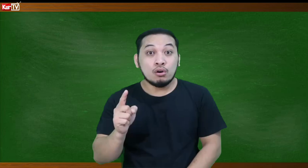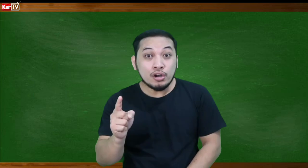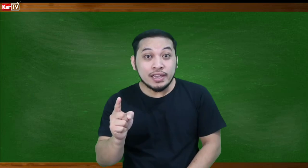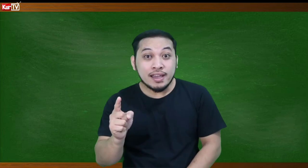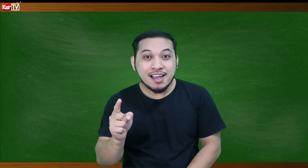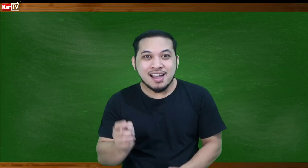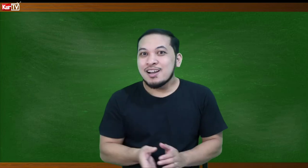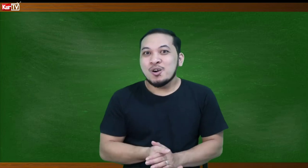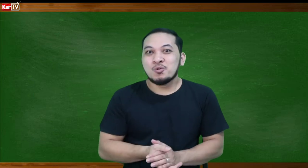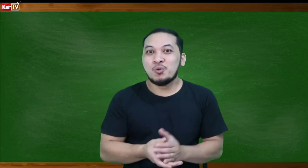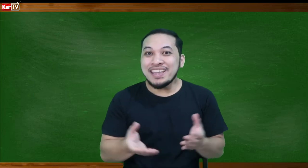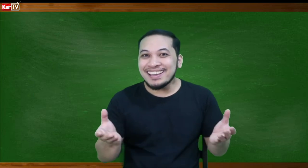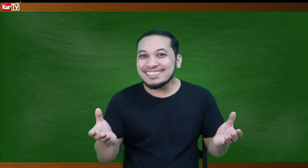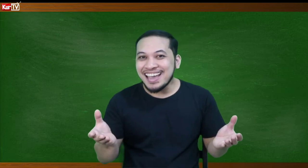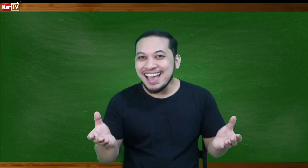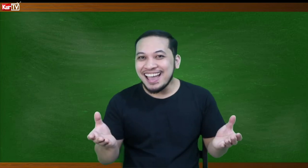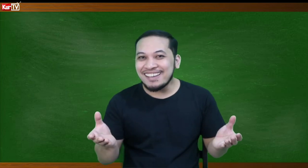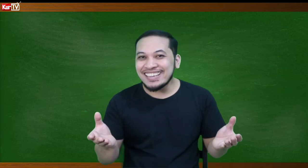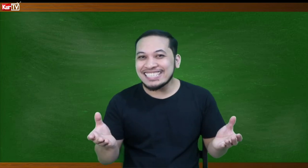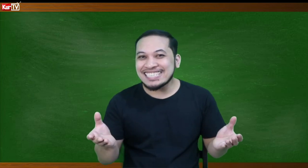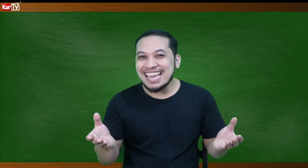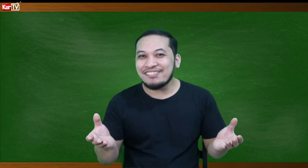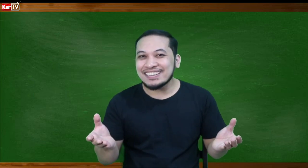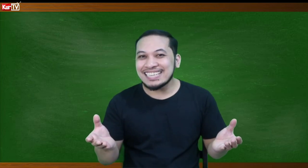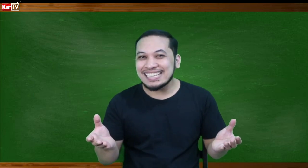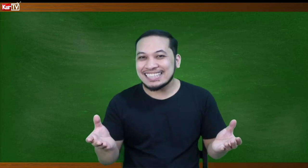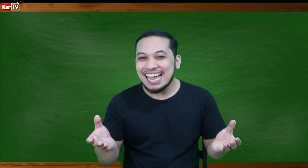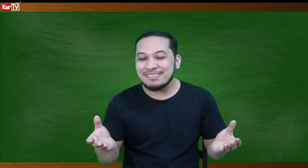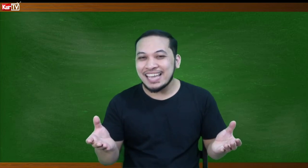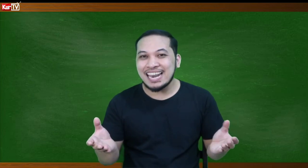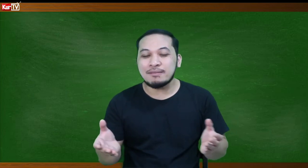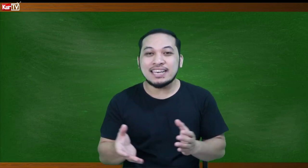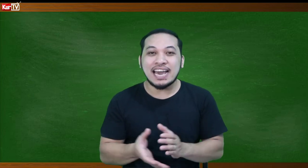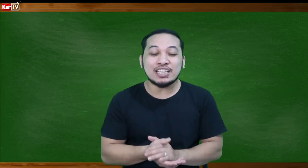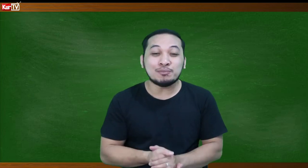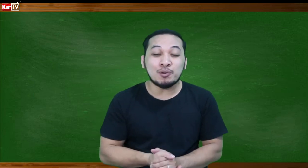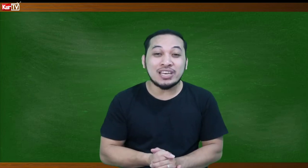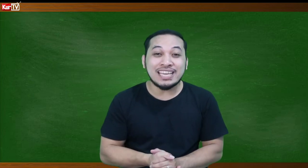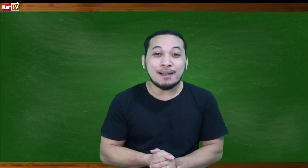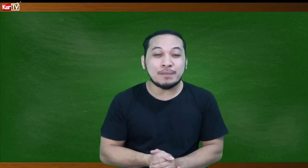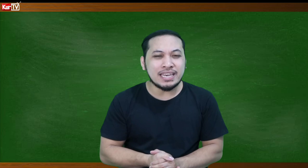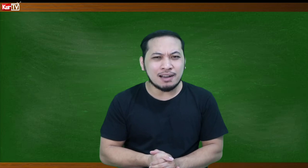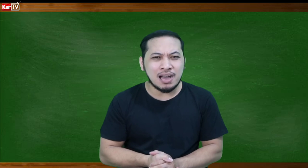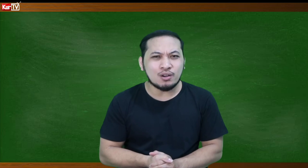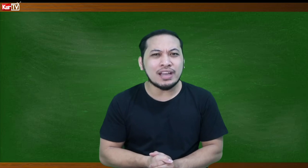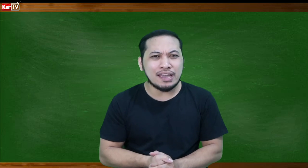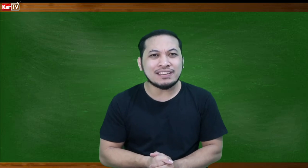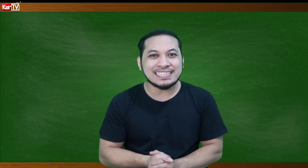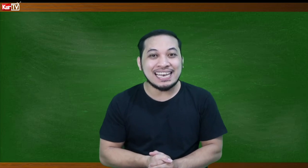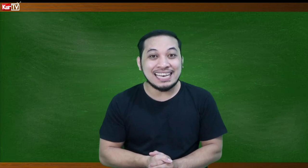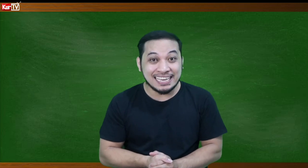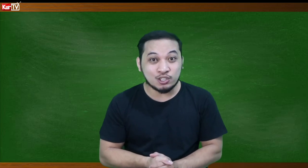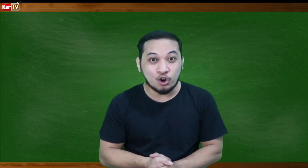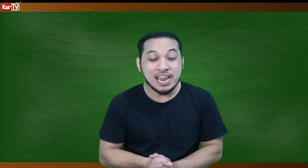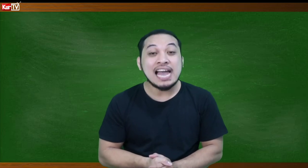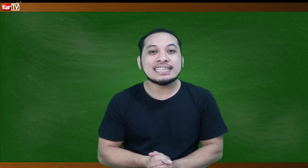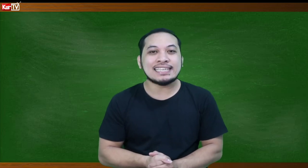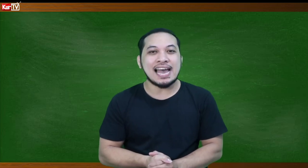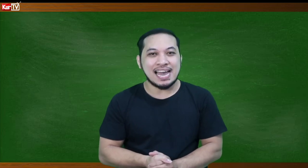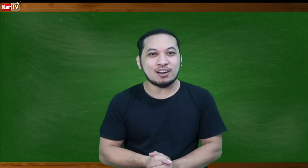Hoy! Weekend time! It's FSL time! Kaya naman, narito po muli ang pinakabagong FSL lesson sa araw